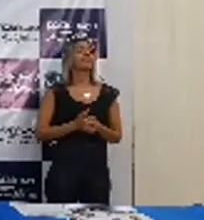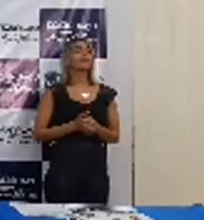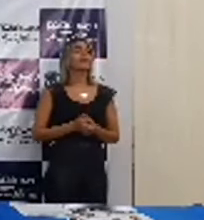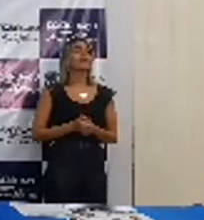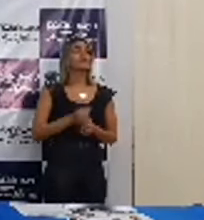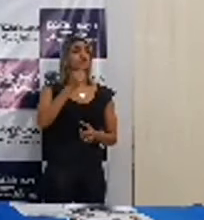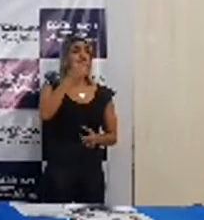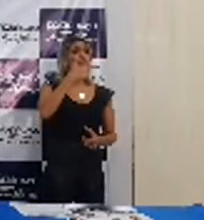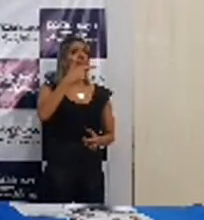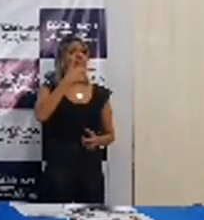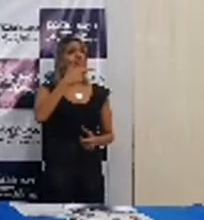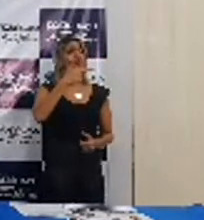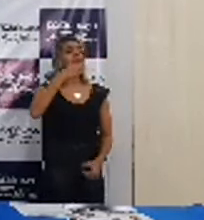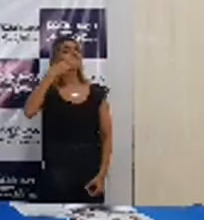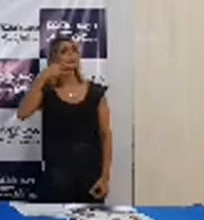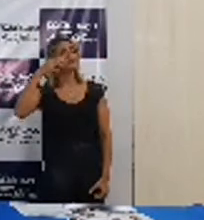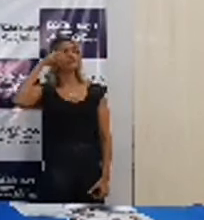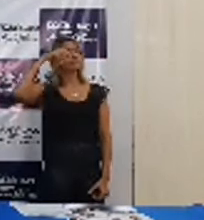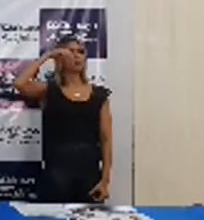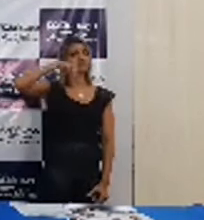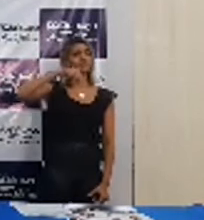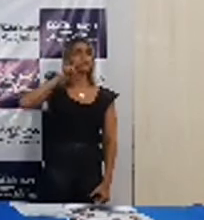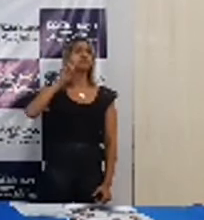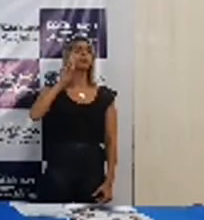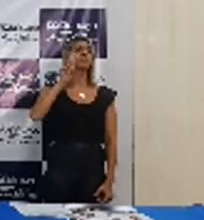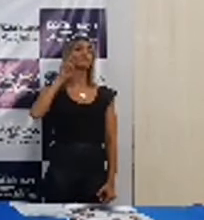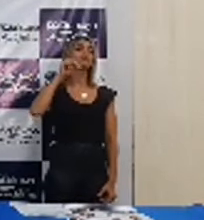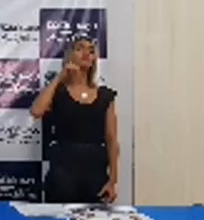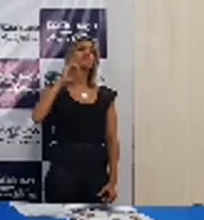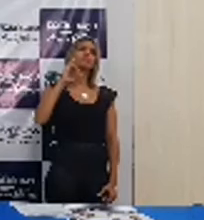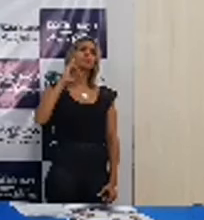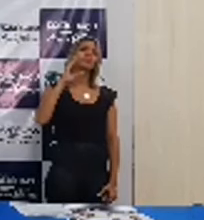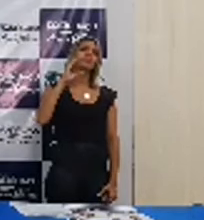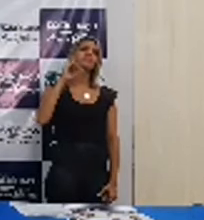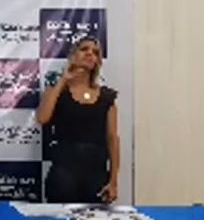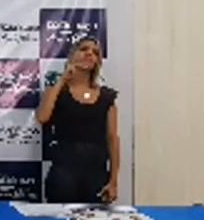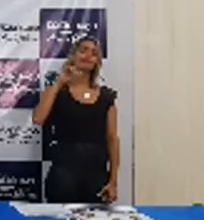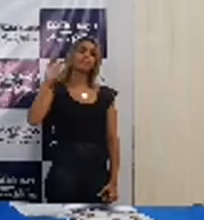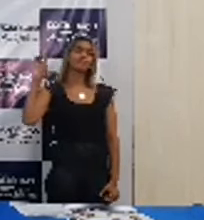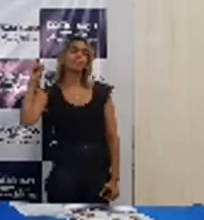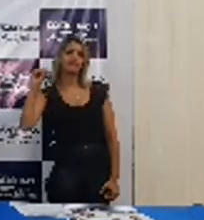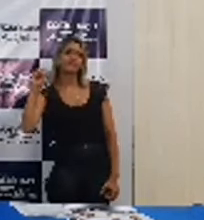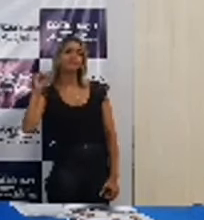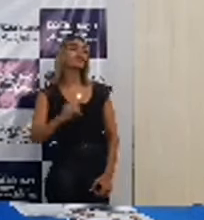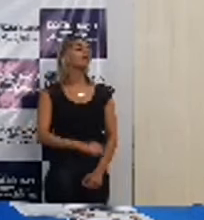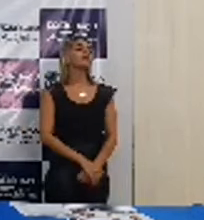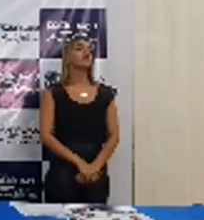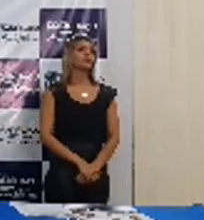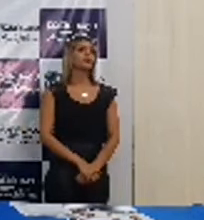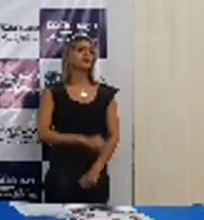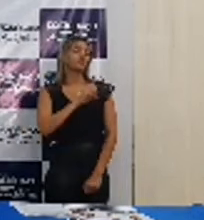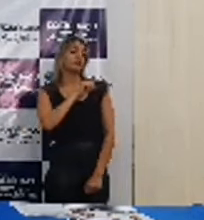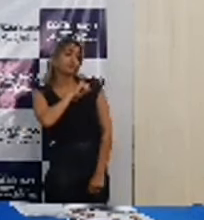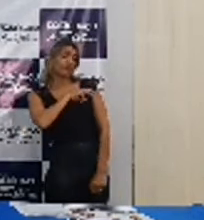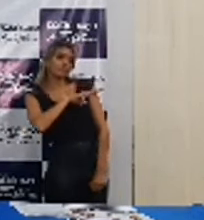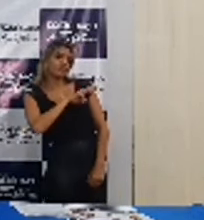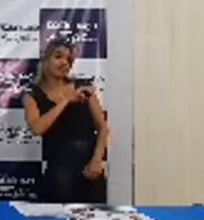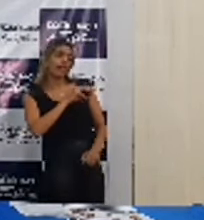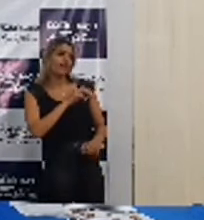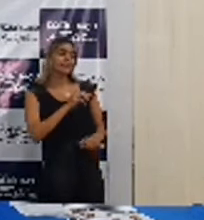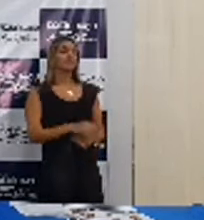global, regional, para esses municípios? Porque também não adianta Maiuaçu fazer a sua parte, isolamento